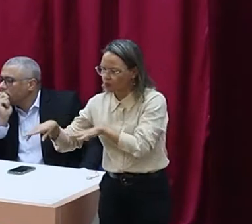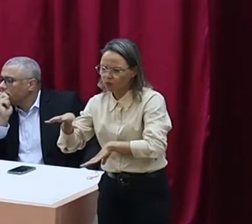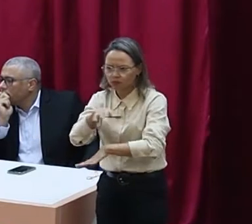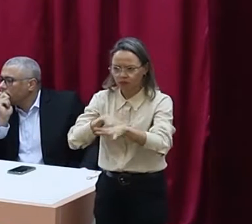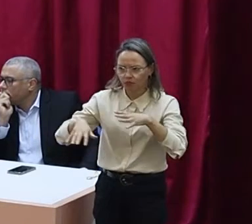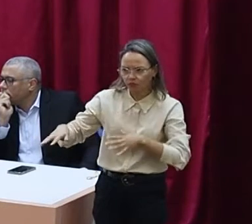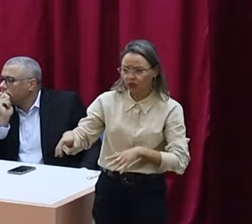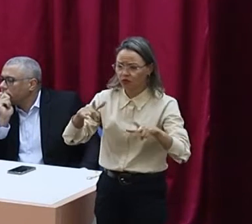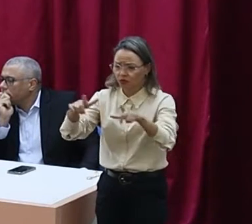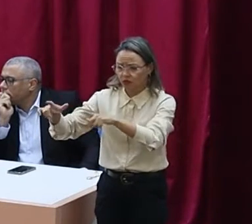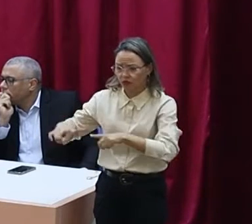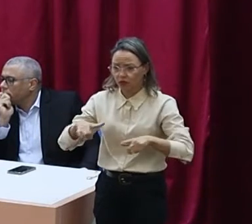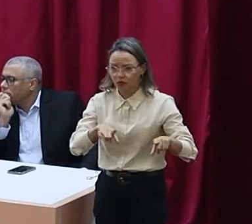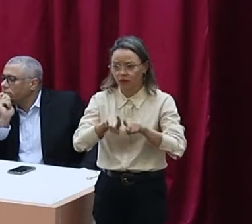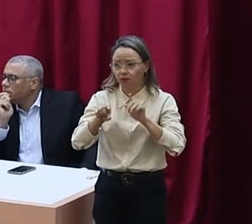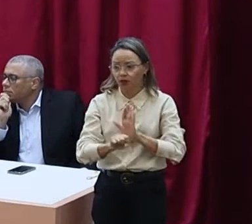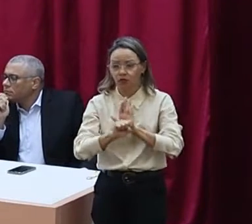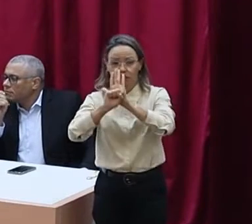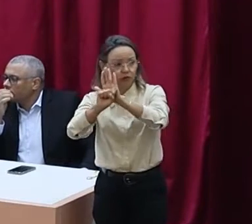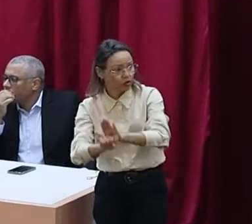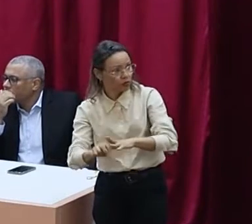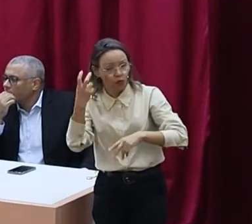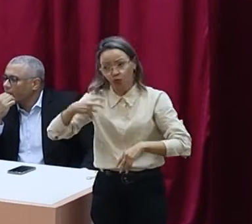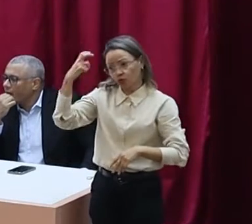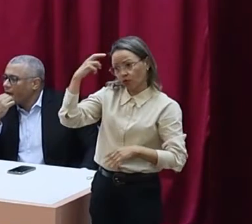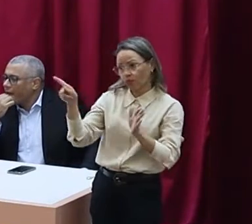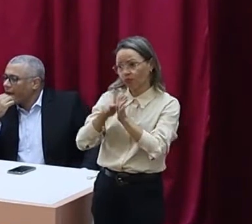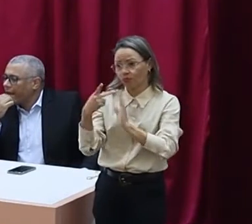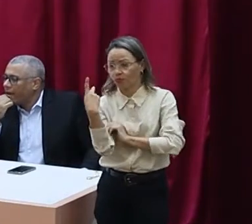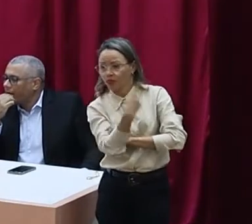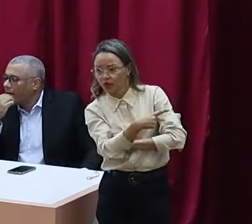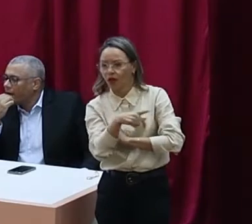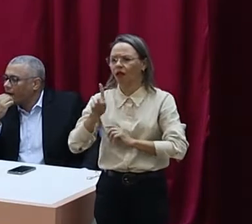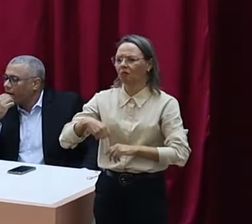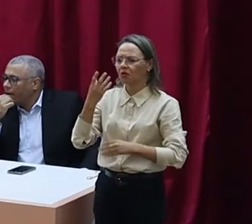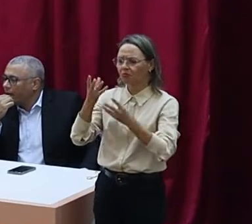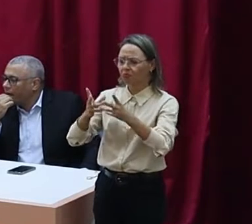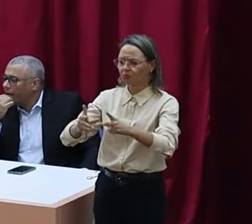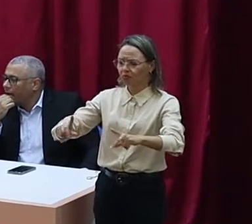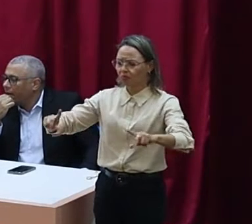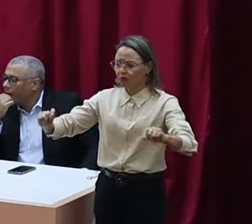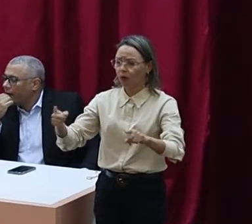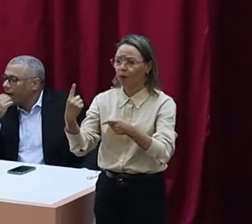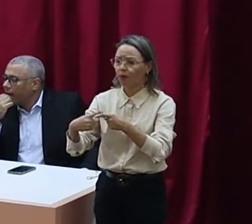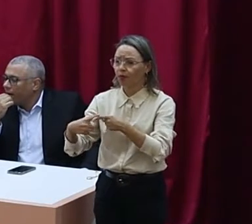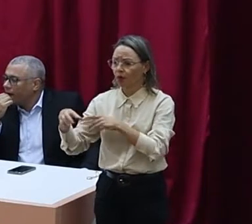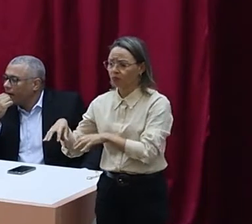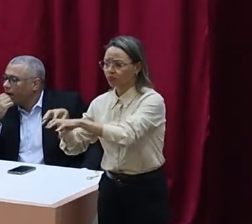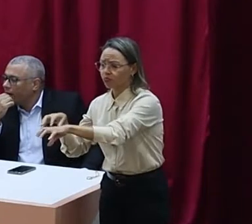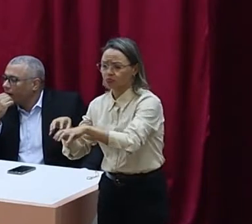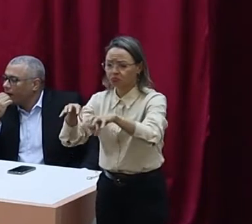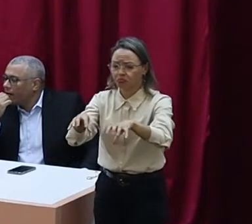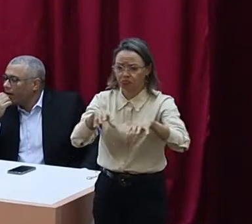dos símbolos culturais deles, de forma de vida, perderam efeito, porque o nomadismo era o modo de